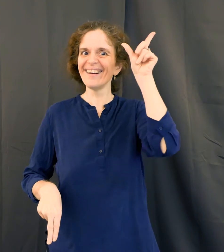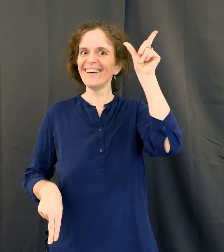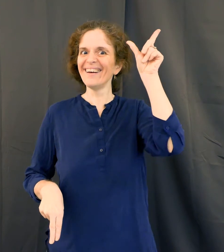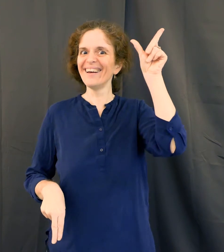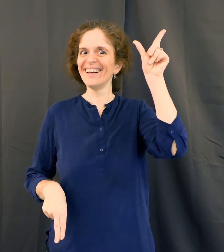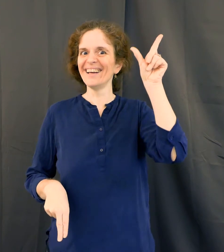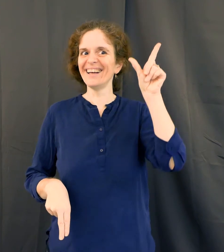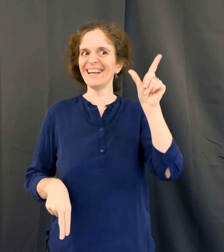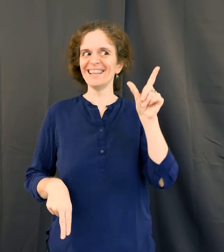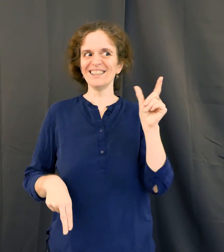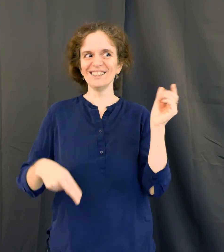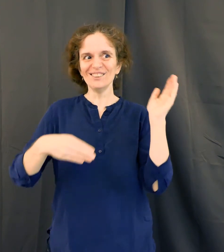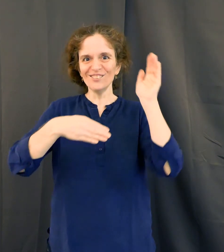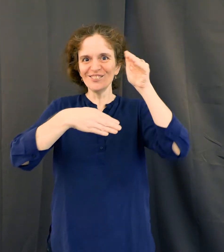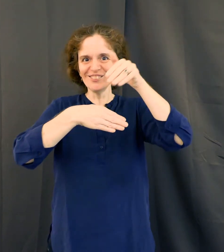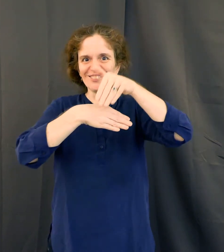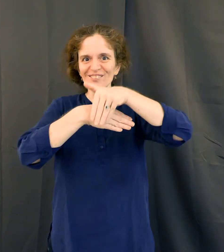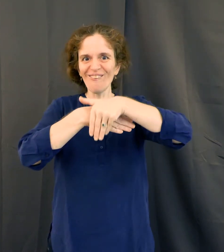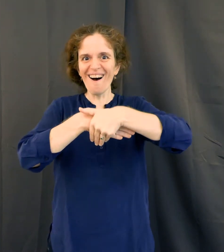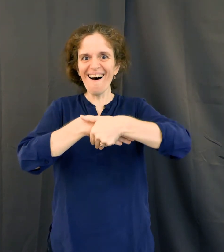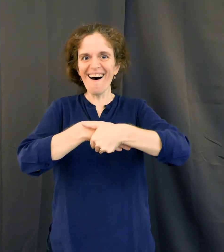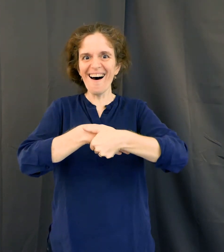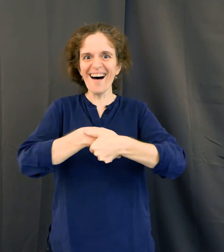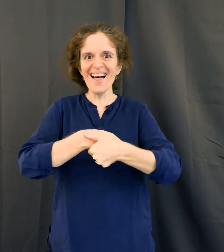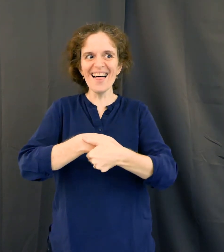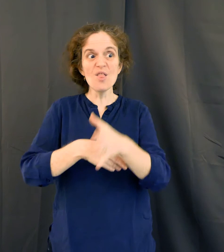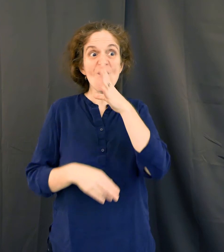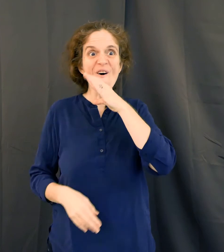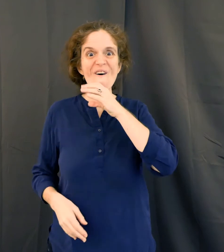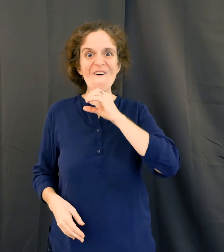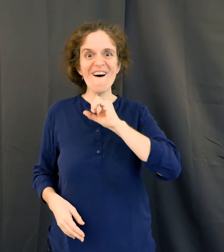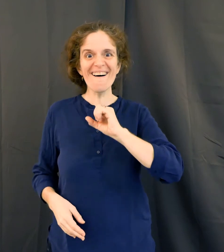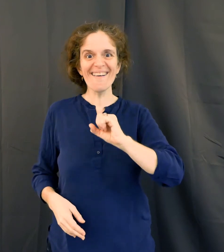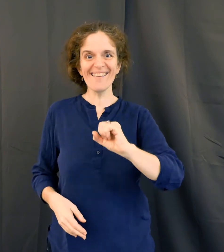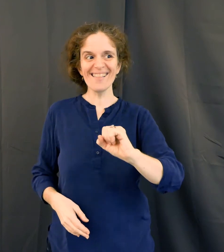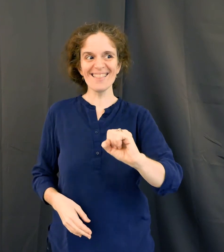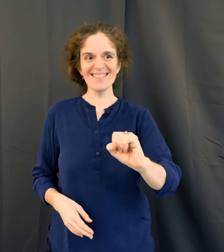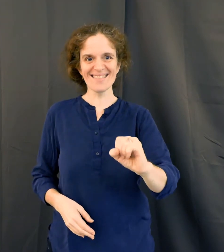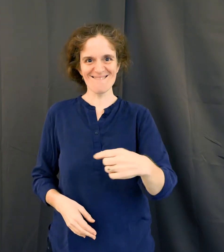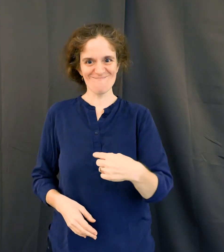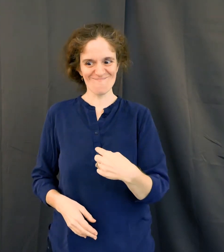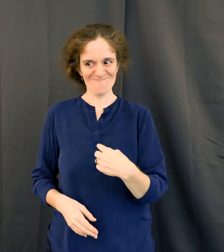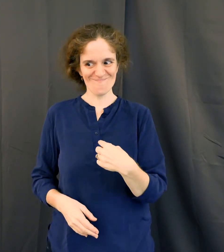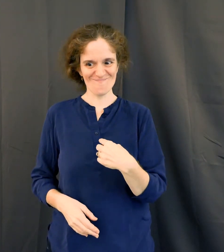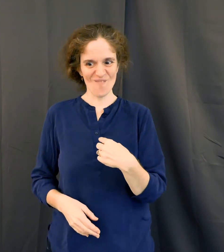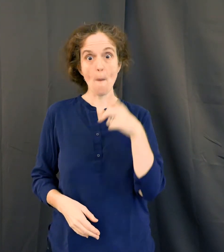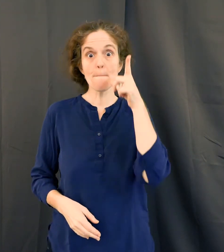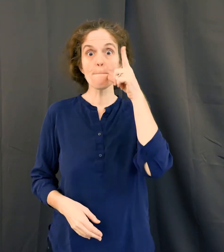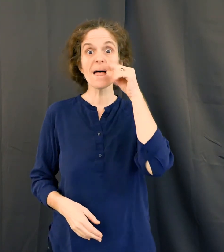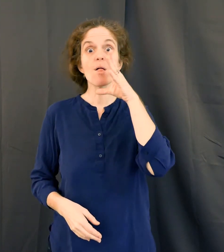Il lui vint une idée en marchant. Ce soir, c'est la nuit de Noël.